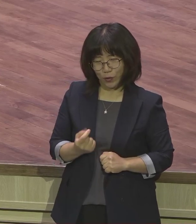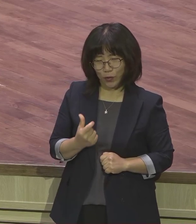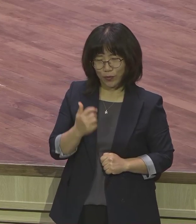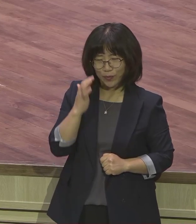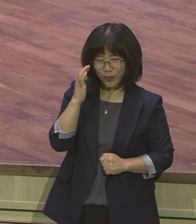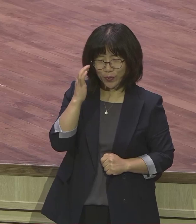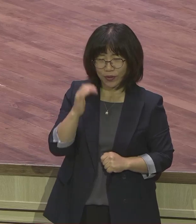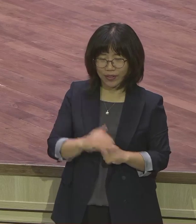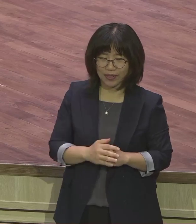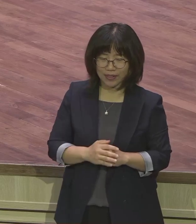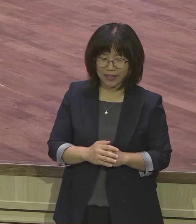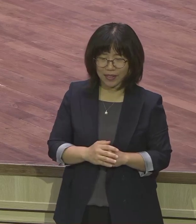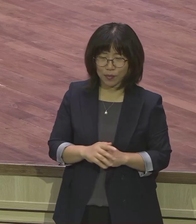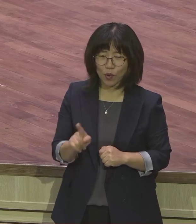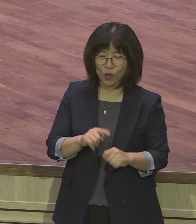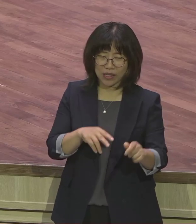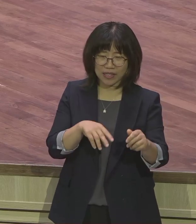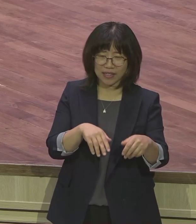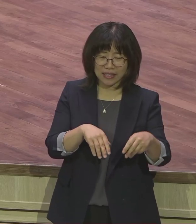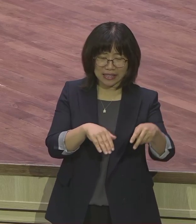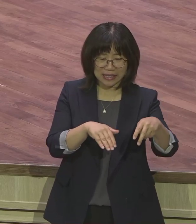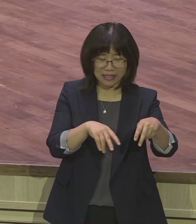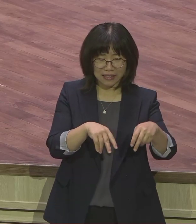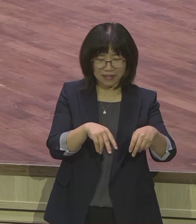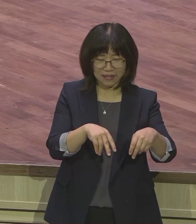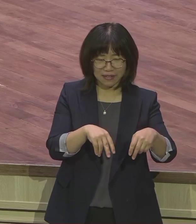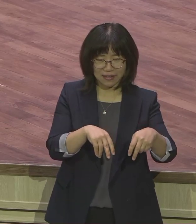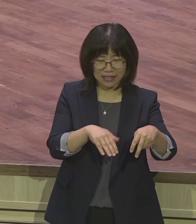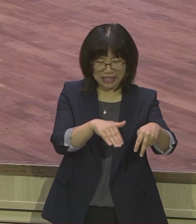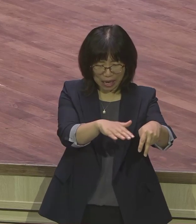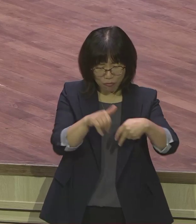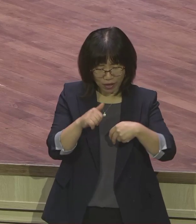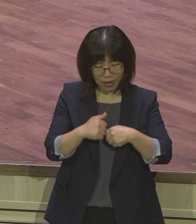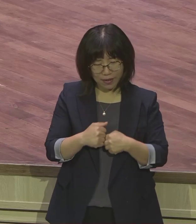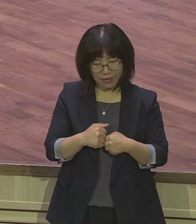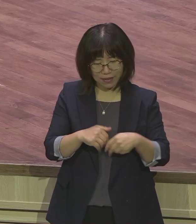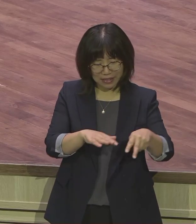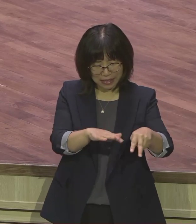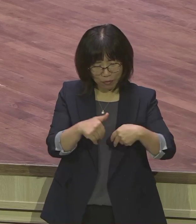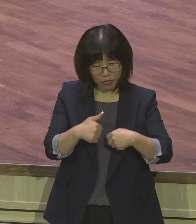사무엘 하면 그 사무엘 같이 살아야 되는데 사라집니까